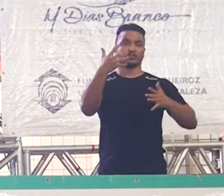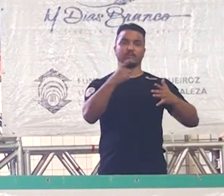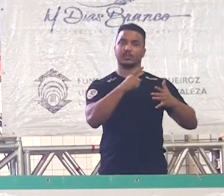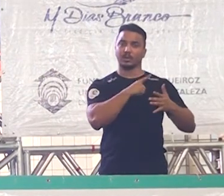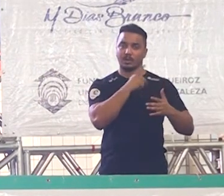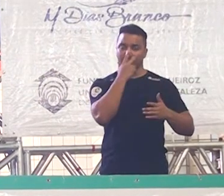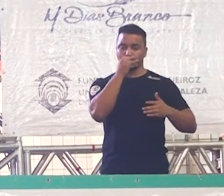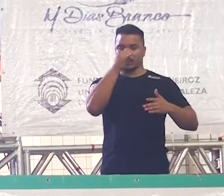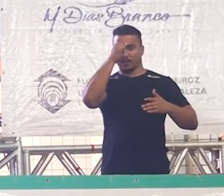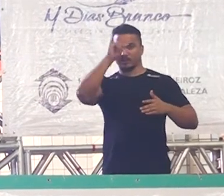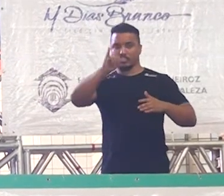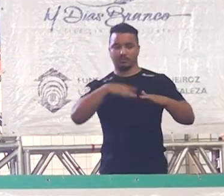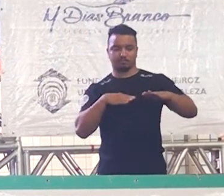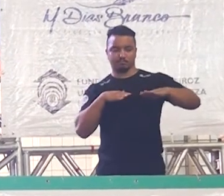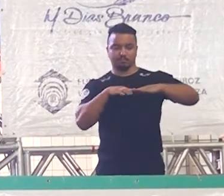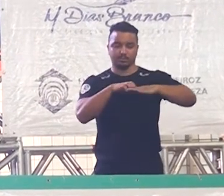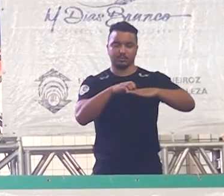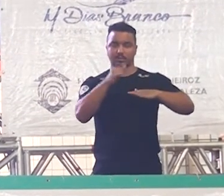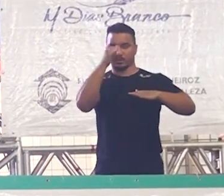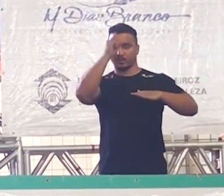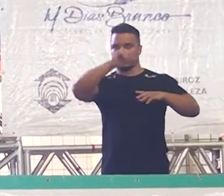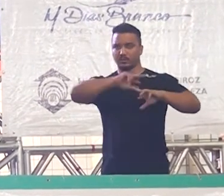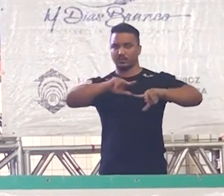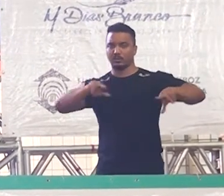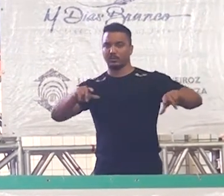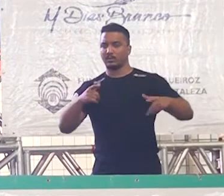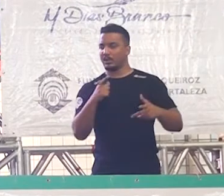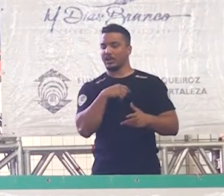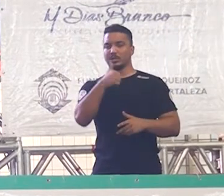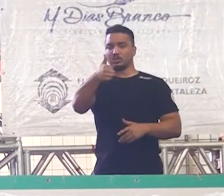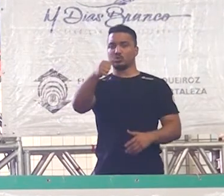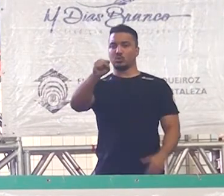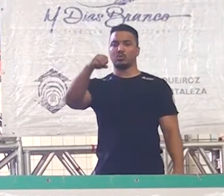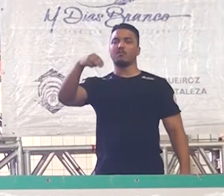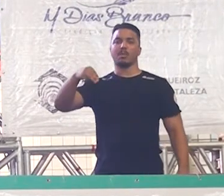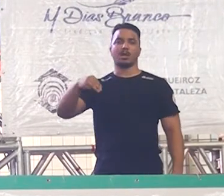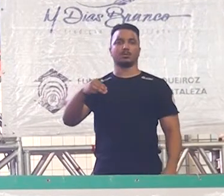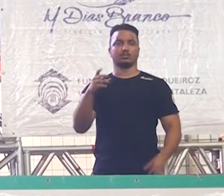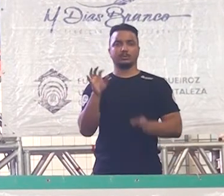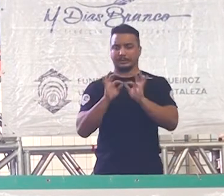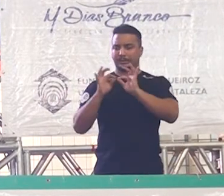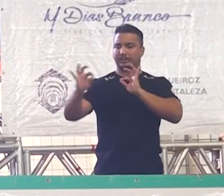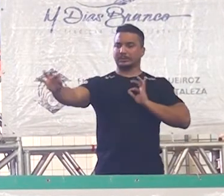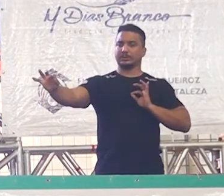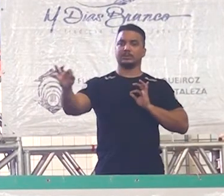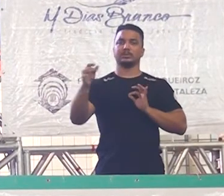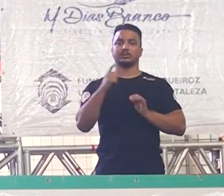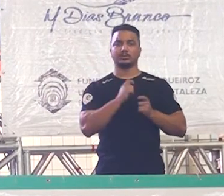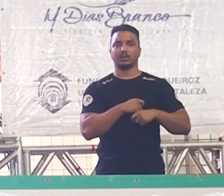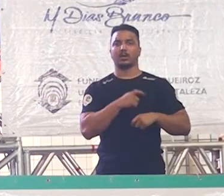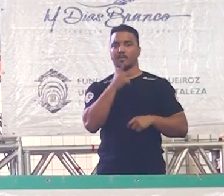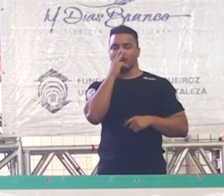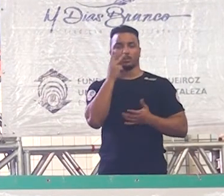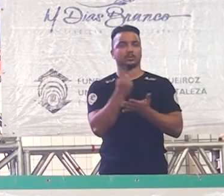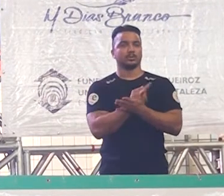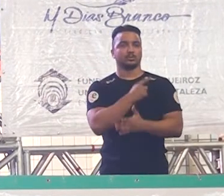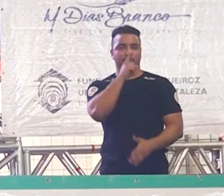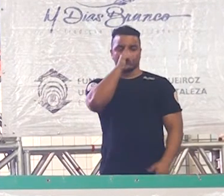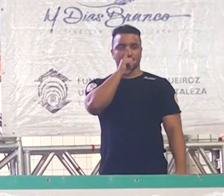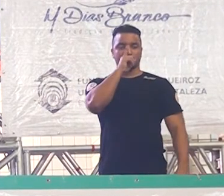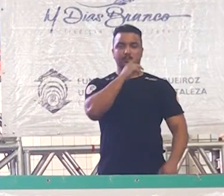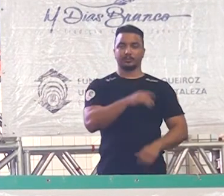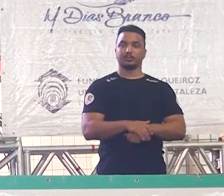uma colisão. Observe que você tem quase 18 metros de distância. Nesses 18 metros, um acidente pode